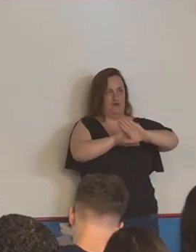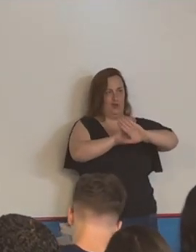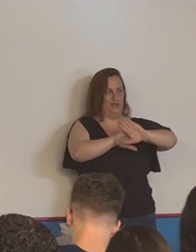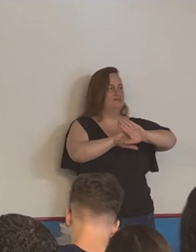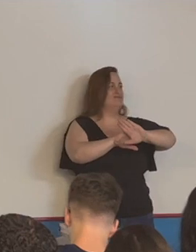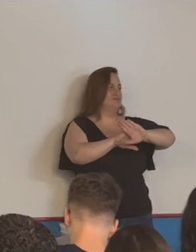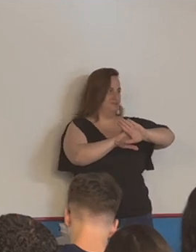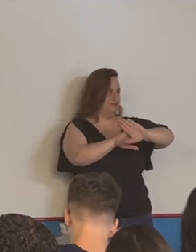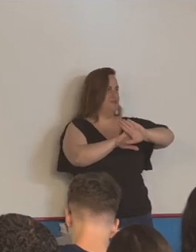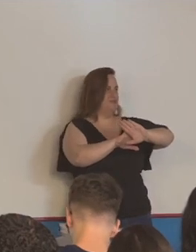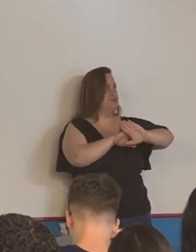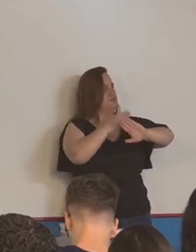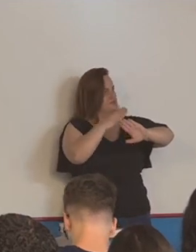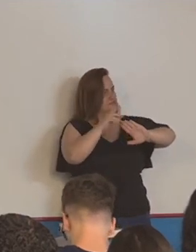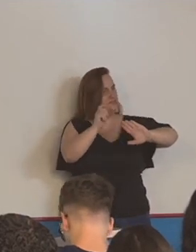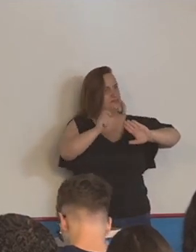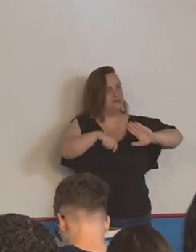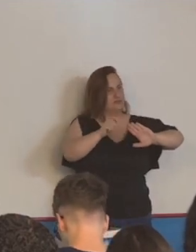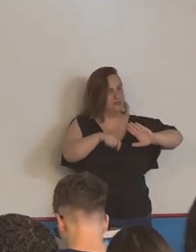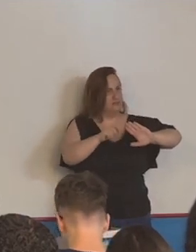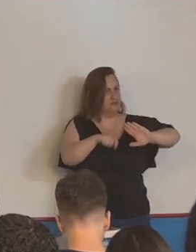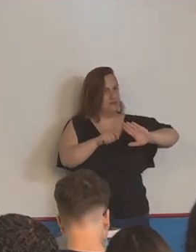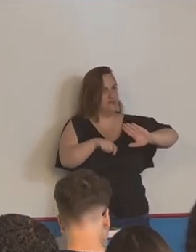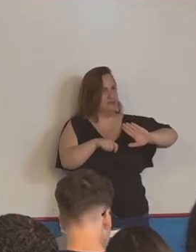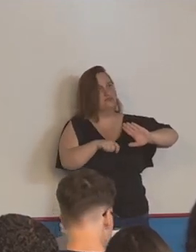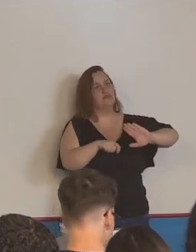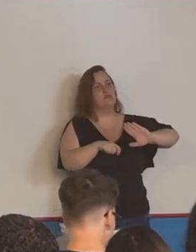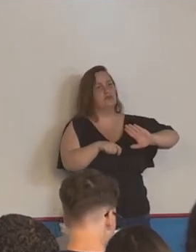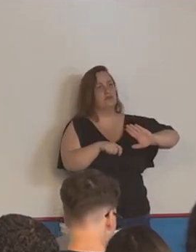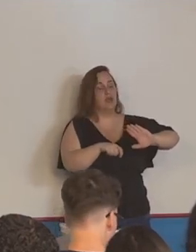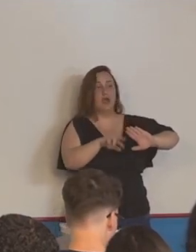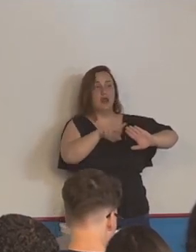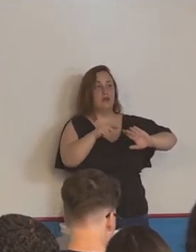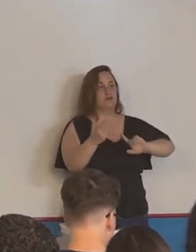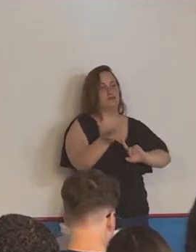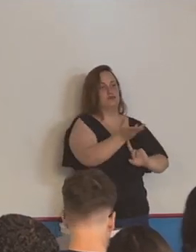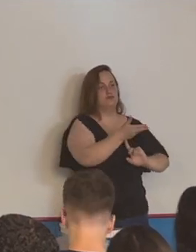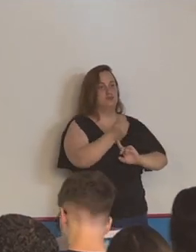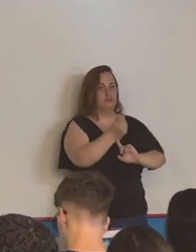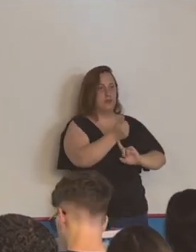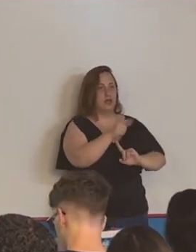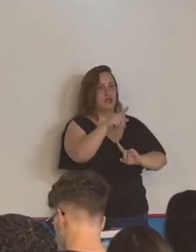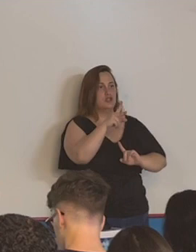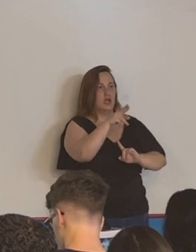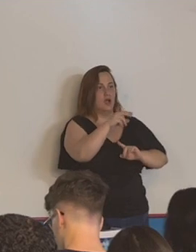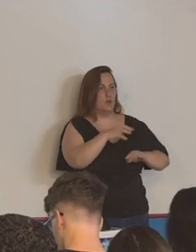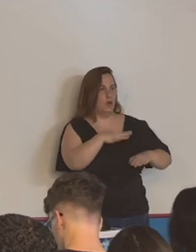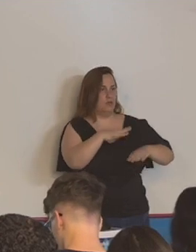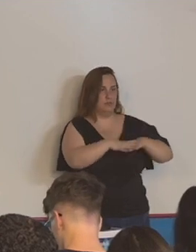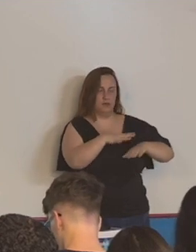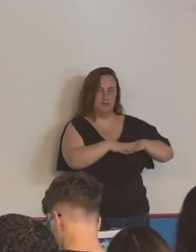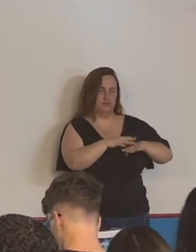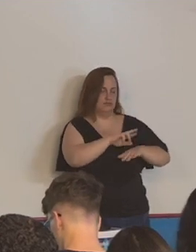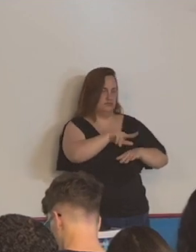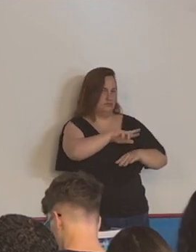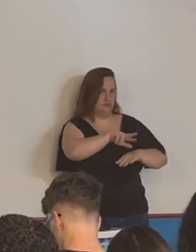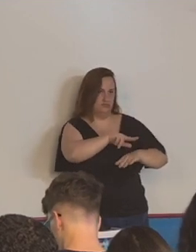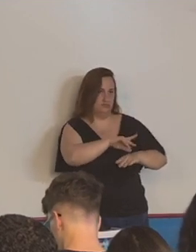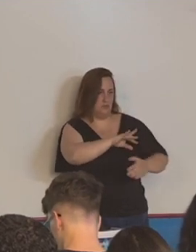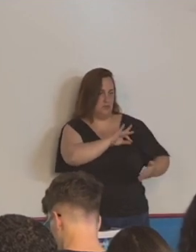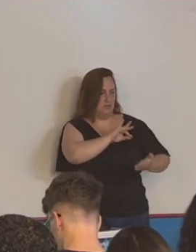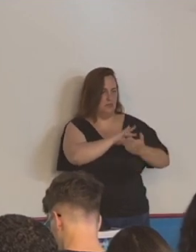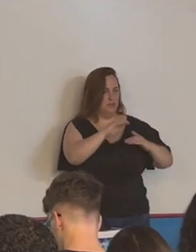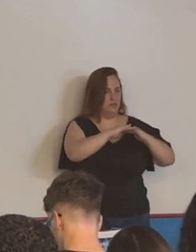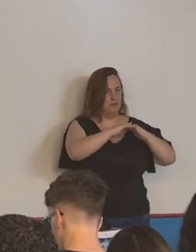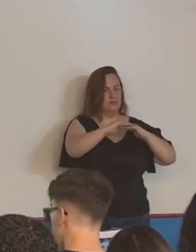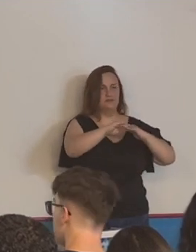essa possibilidade. Né? Então, arte não é uma coisa exata. Assim, então. E aí aqui também, né, todas